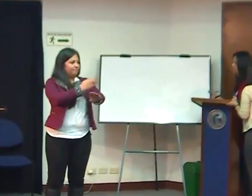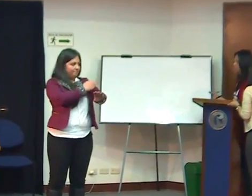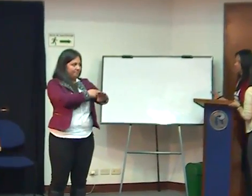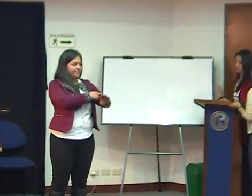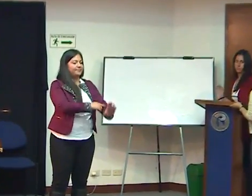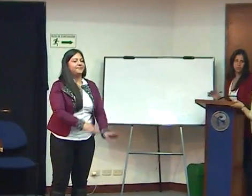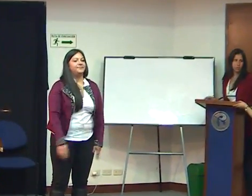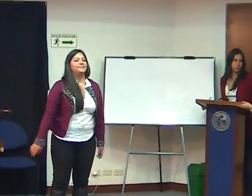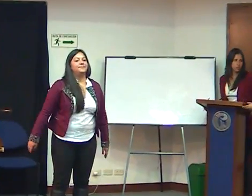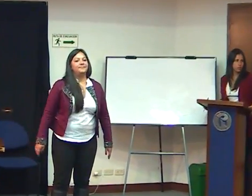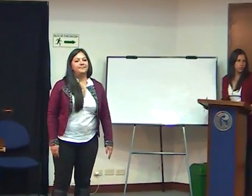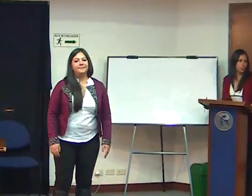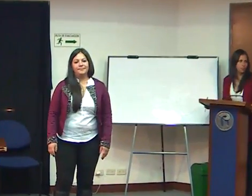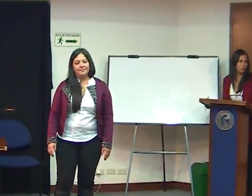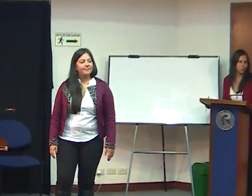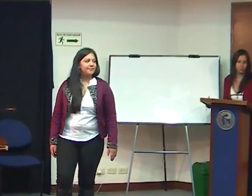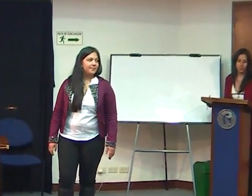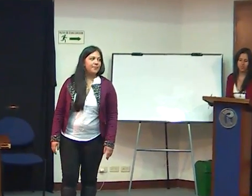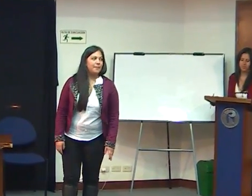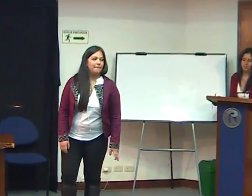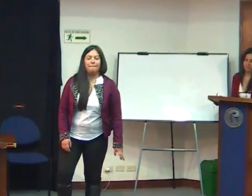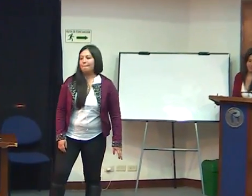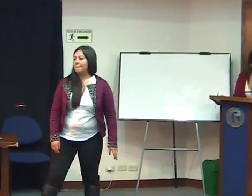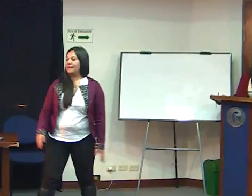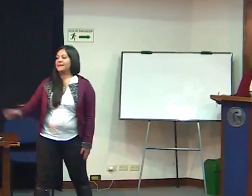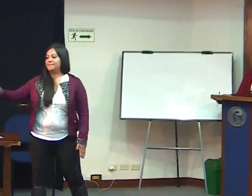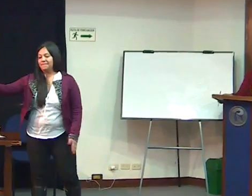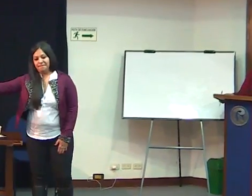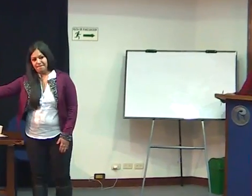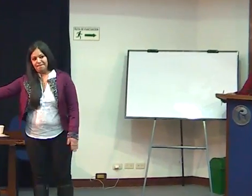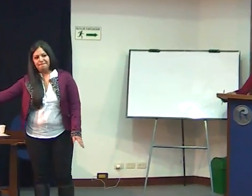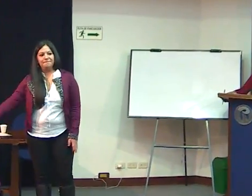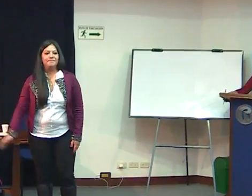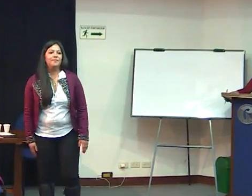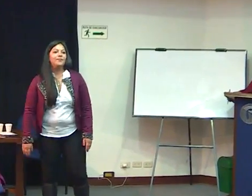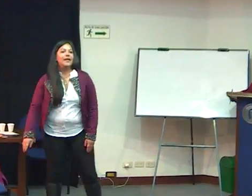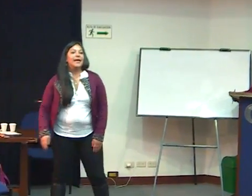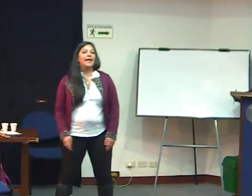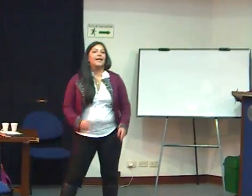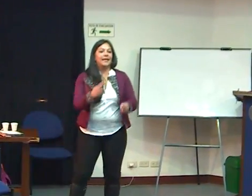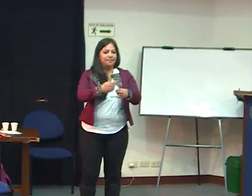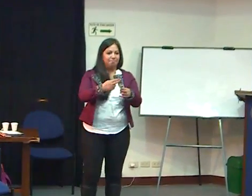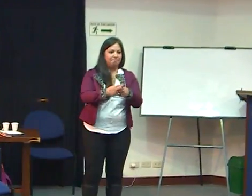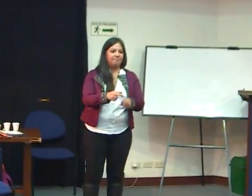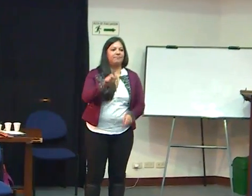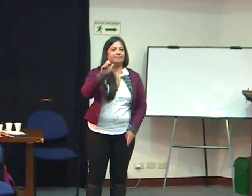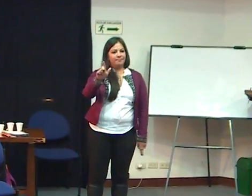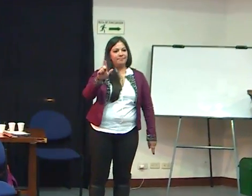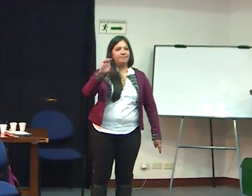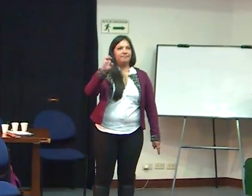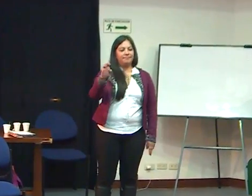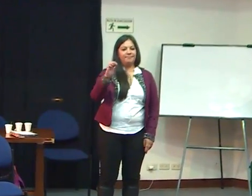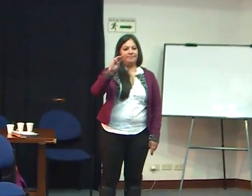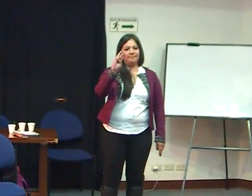Ella es la representante estudiantil de pregrado. Mi compañero